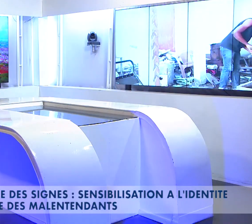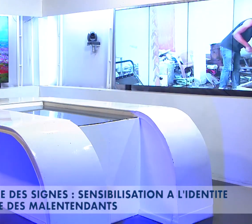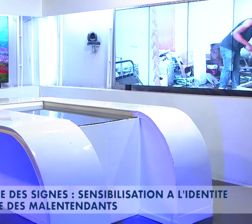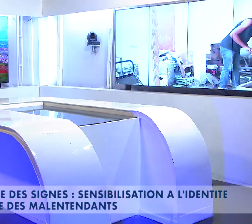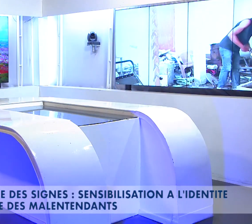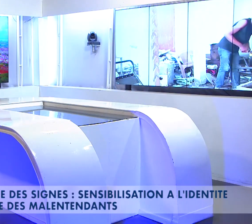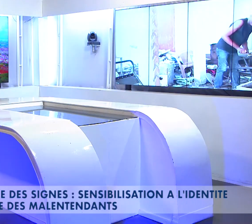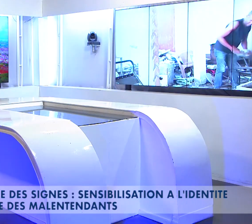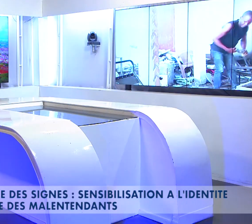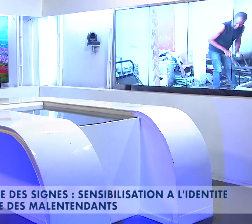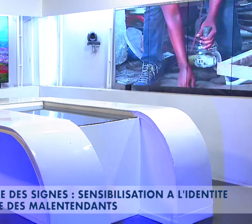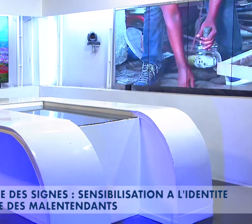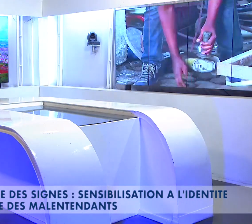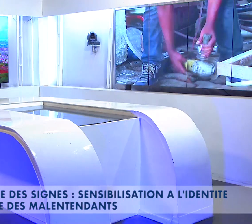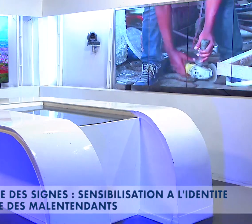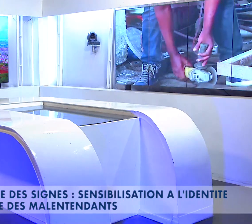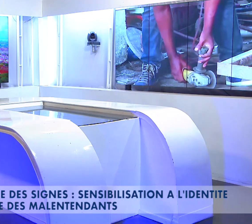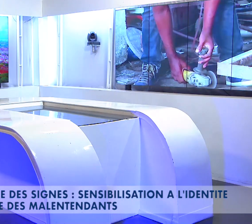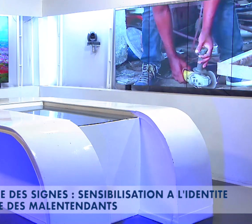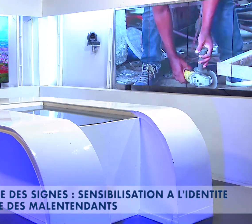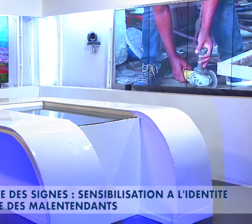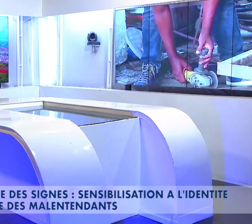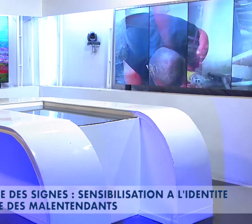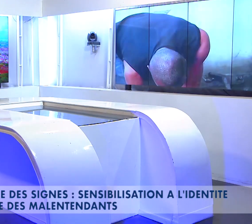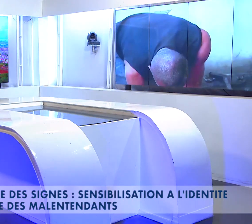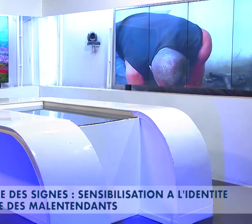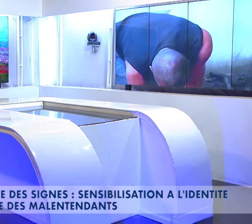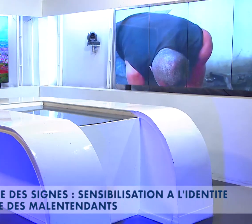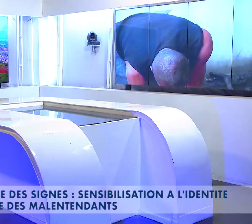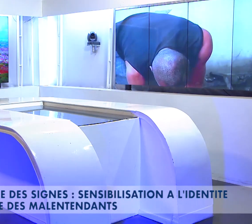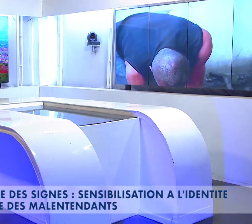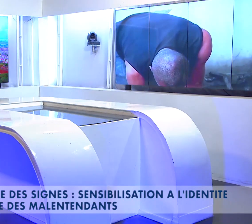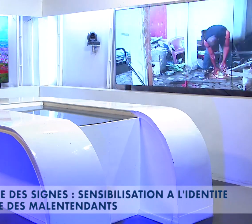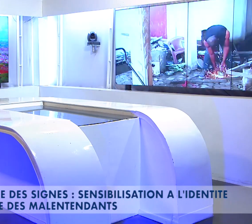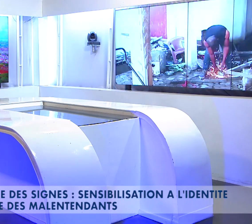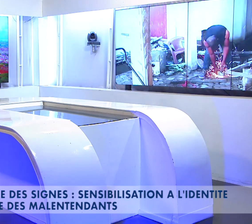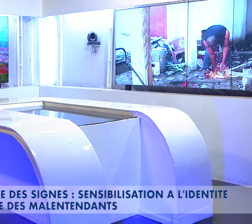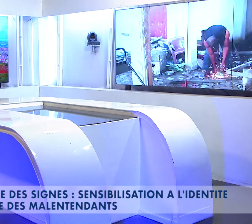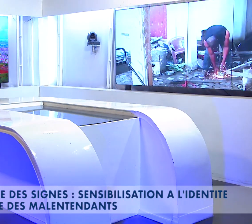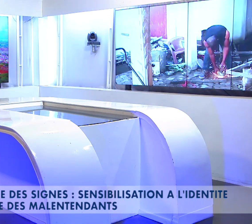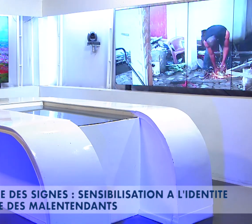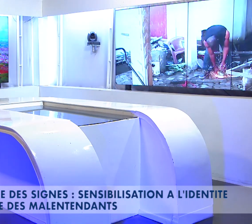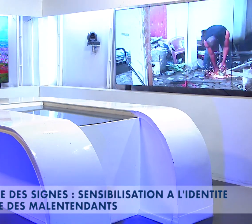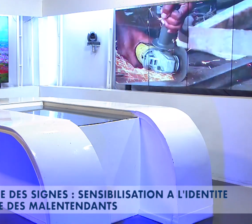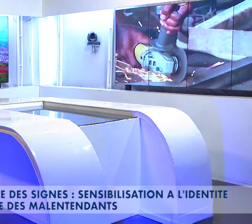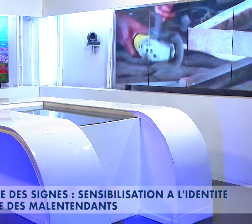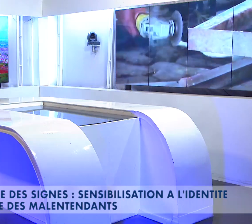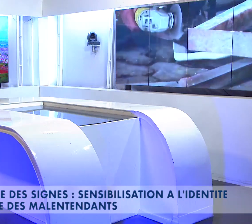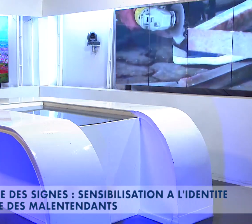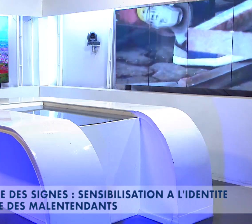une occasion de soutenir l'identité linguistique et la diversité culturelle de toutes les personnes sourdes et malentendantes. Pour